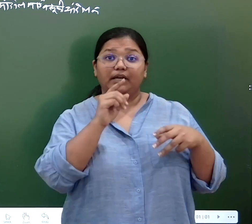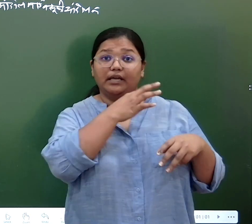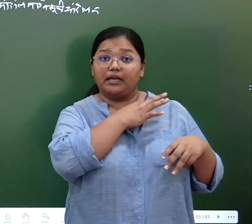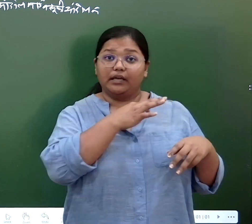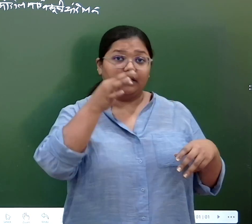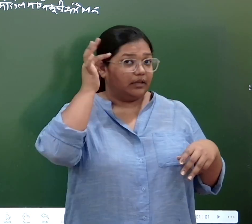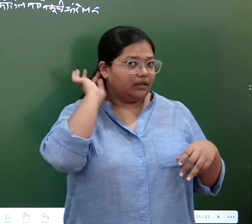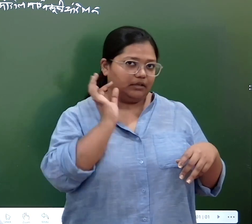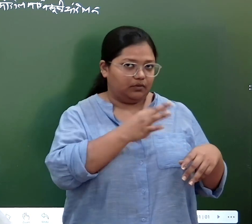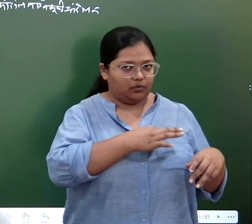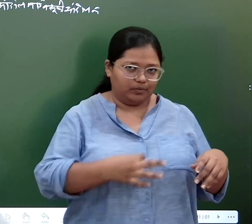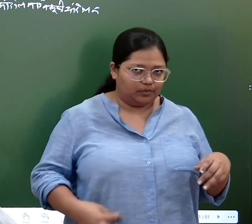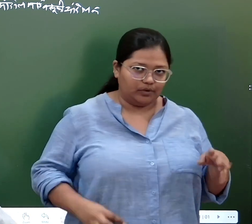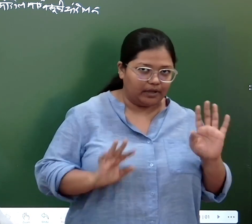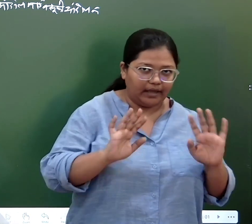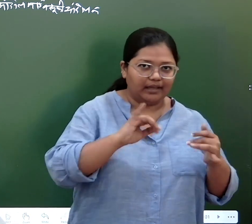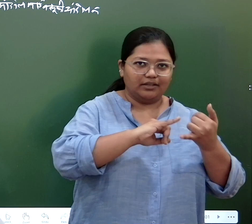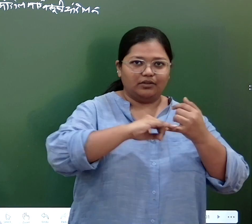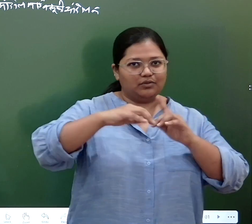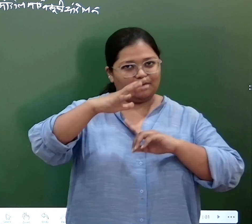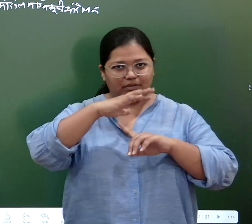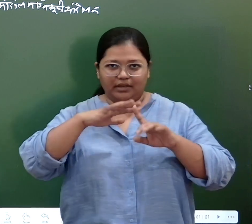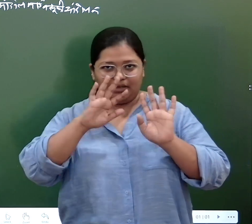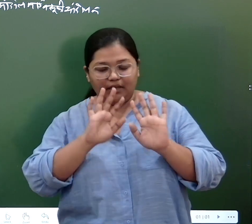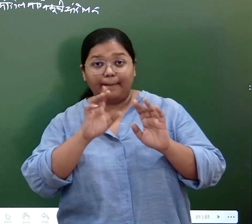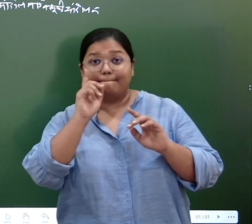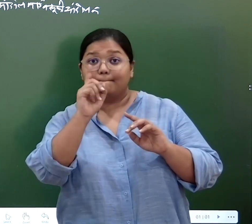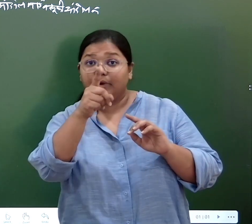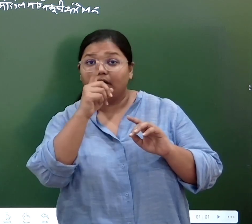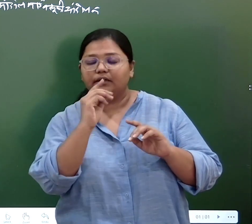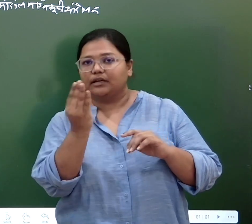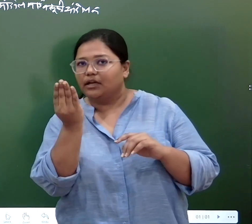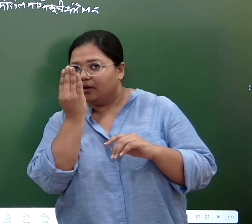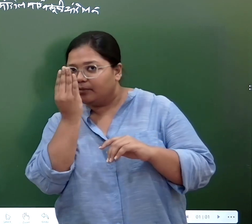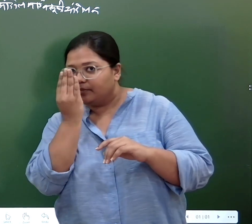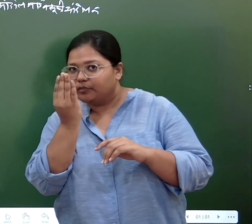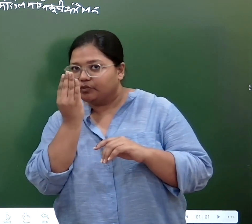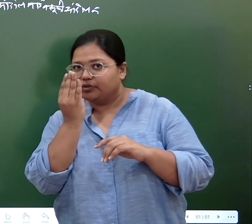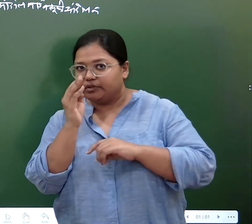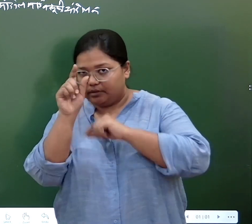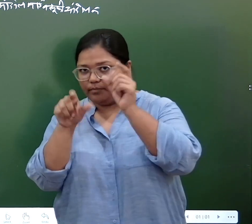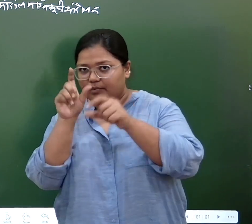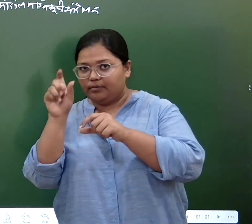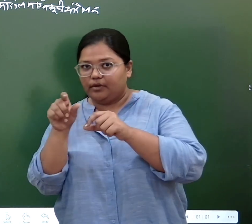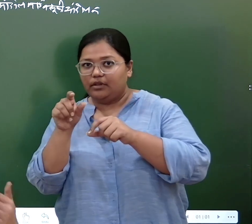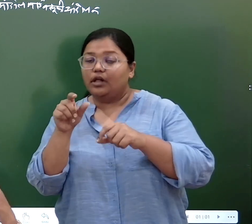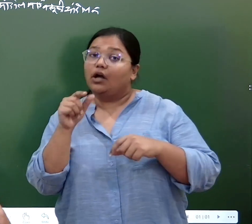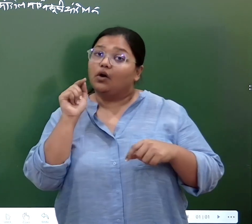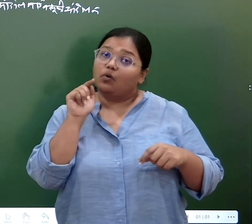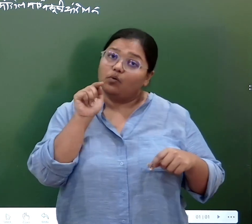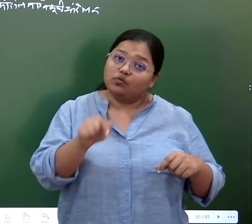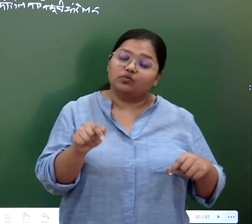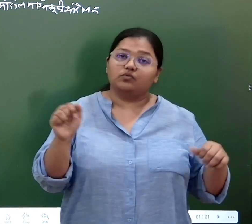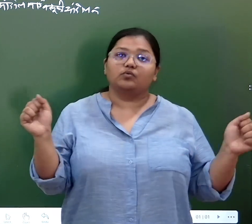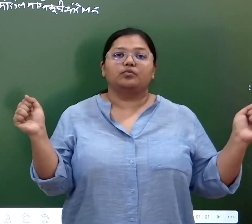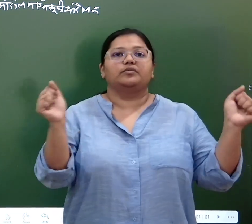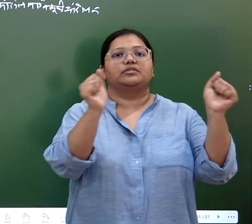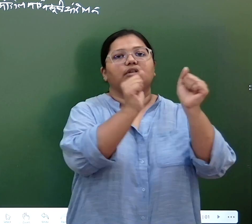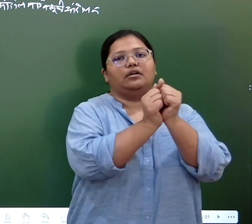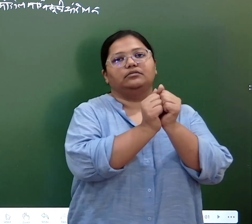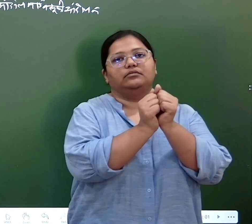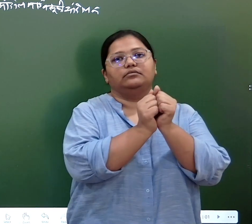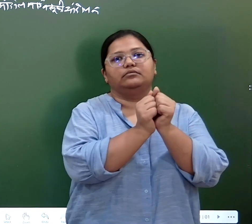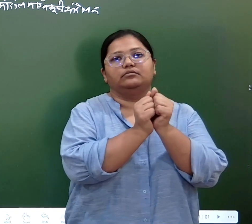अलग धर्म या मुस्लिम धर्म को भी साथ में लेकर हमको चलना है, ऐसे संत आए। तो भक्ति आंदोलन जो